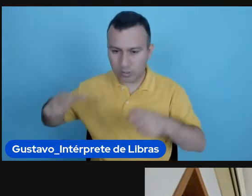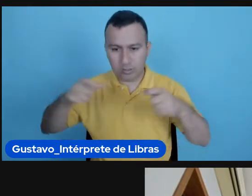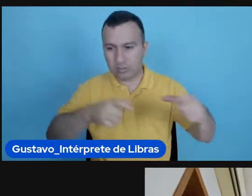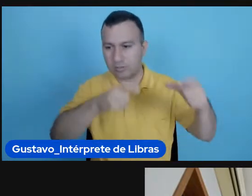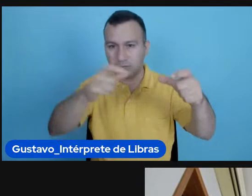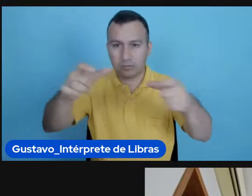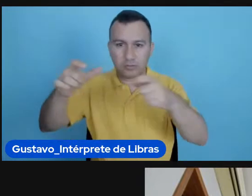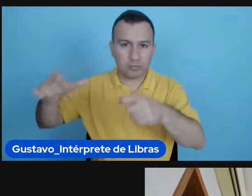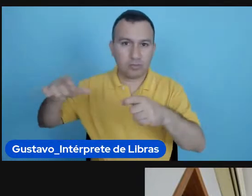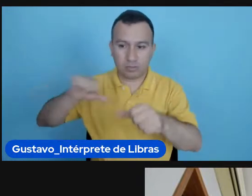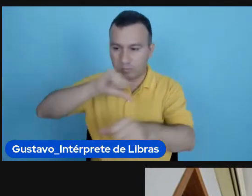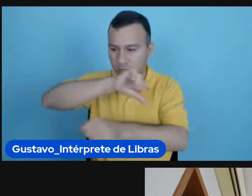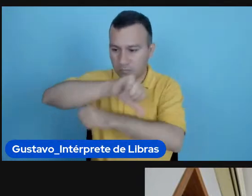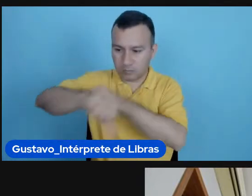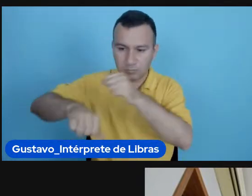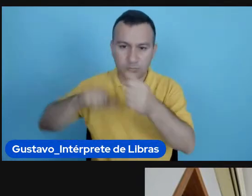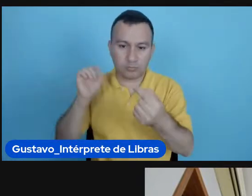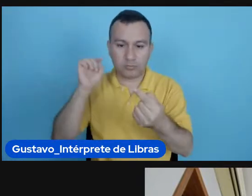possam usufruir